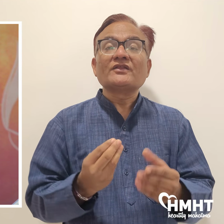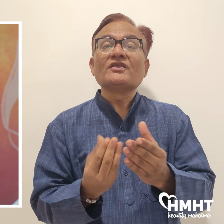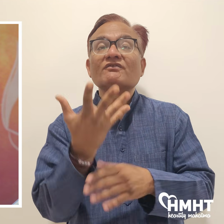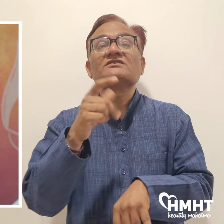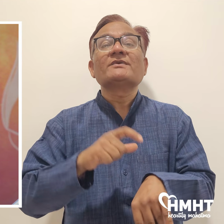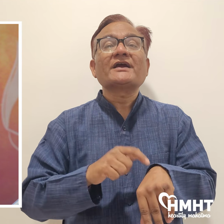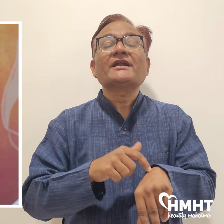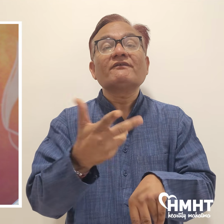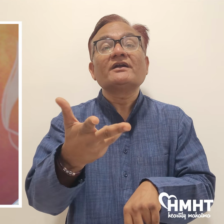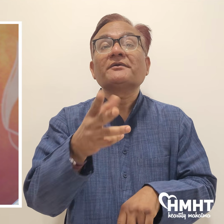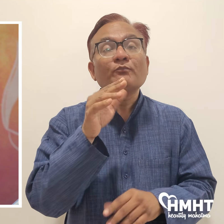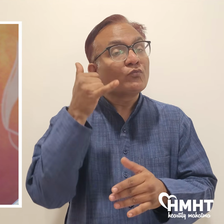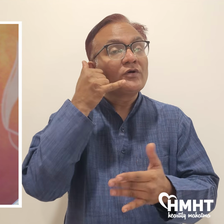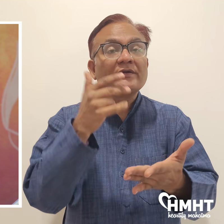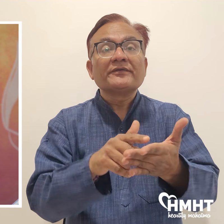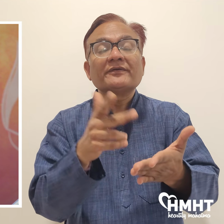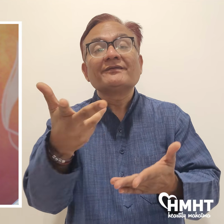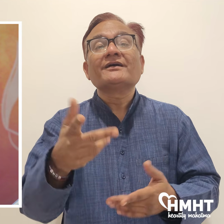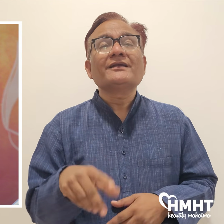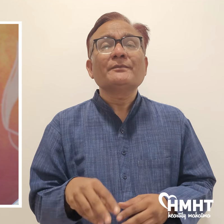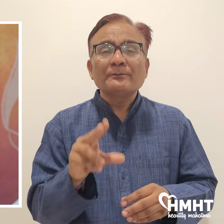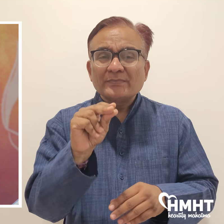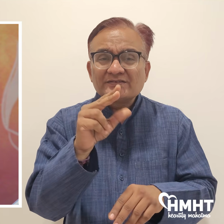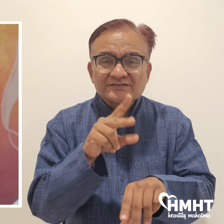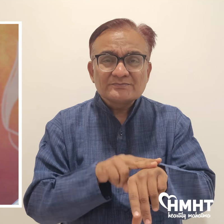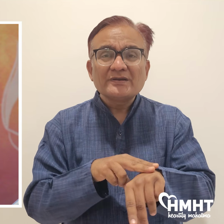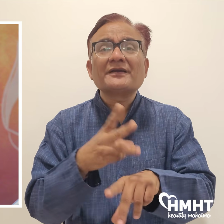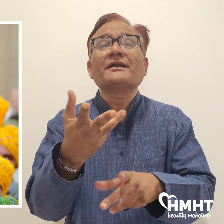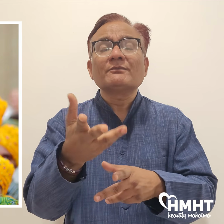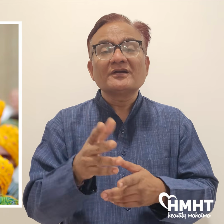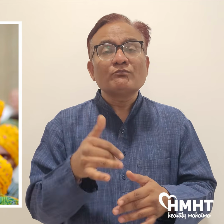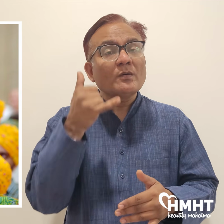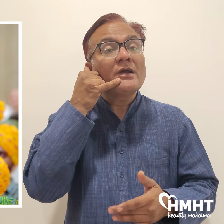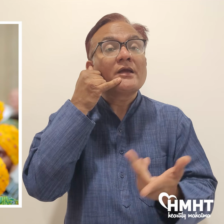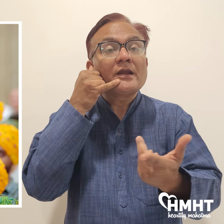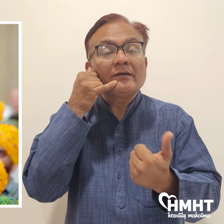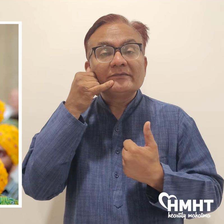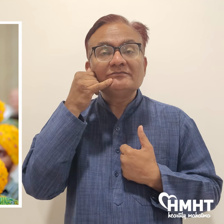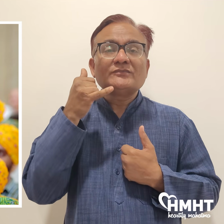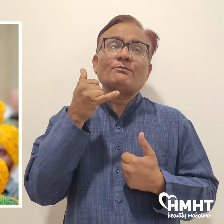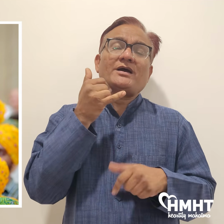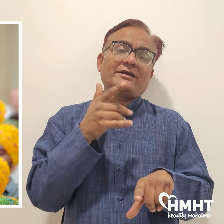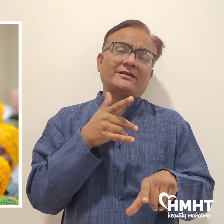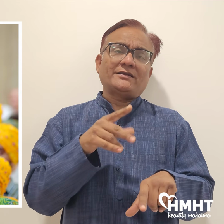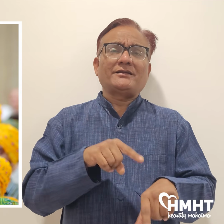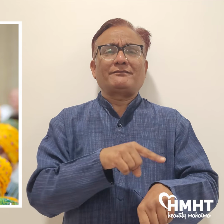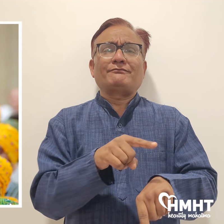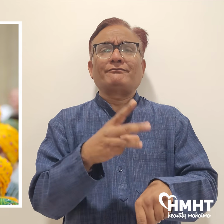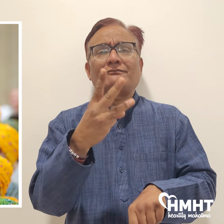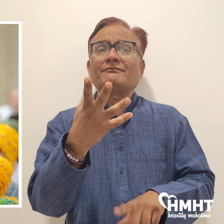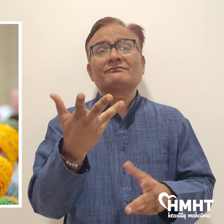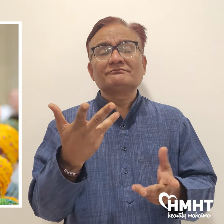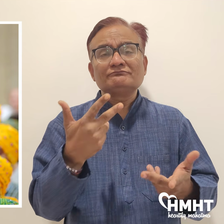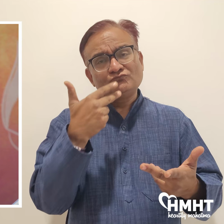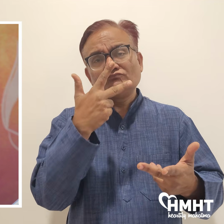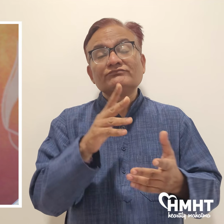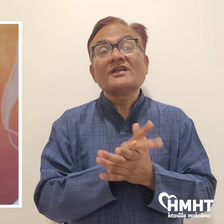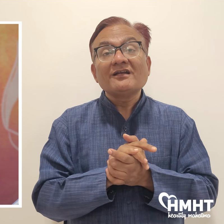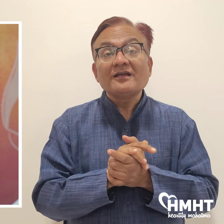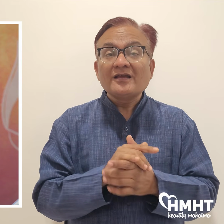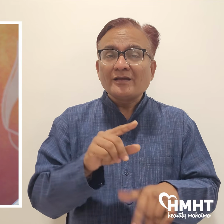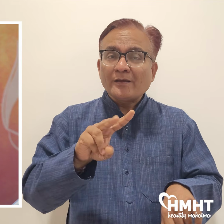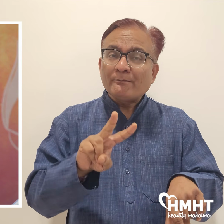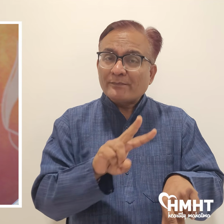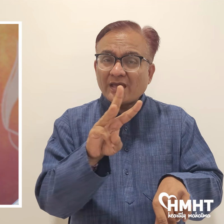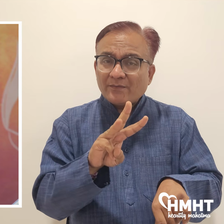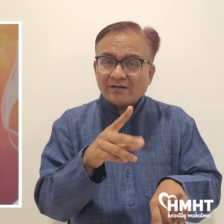દિવસમાં? 25 મિનિટ કે 10 મિનિટ જ જોવાનું ફક્ત મોબાઈલ. હા, મોબાઈલ 2-3 કલાક. 2-3 કલાક